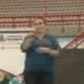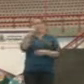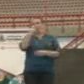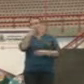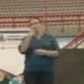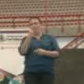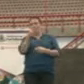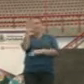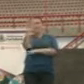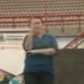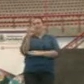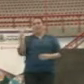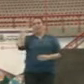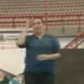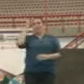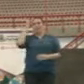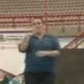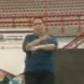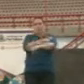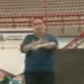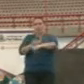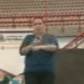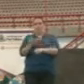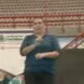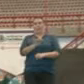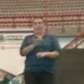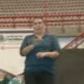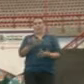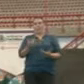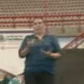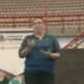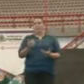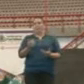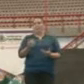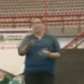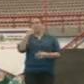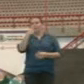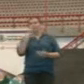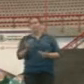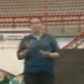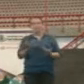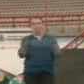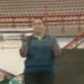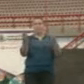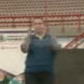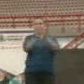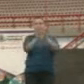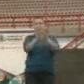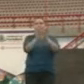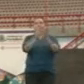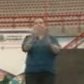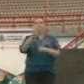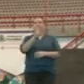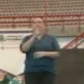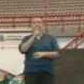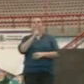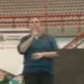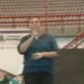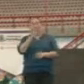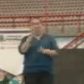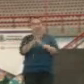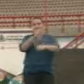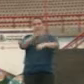compensado. Não é madeira pura, é compensada. Então ela é oca, com uma capazinha de madeira. Aí quando pega umidade no banheiro,